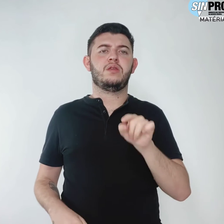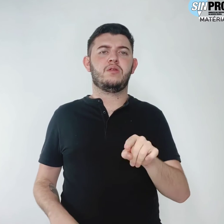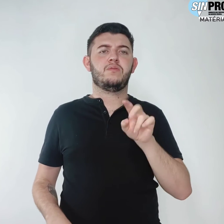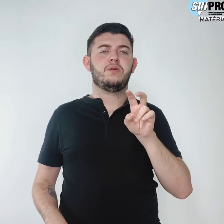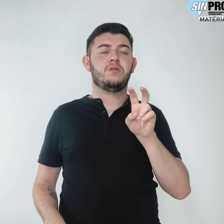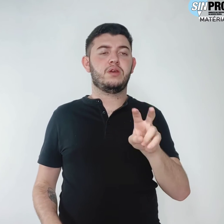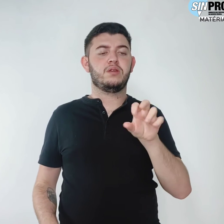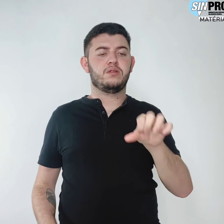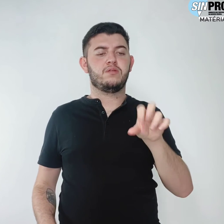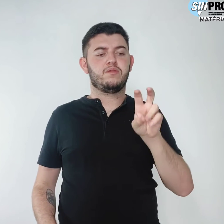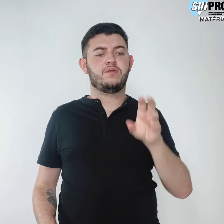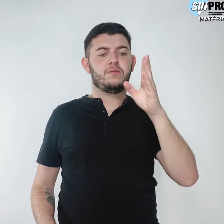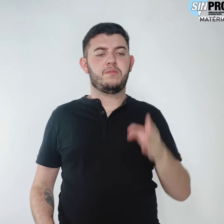PL